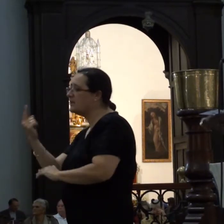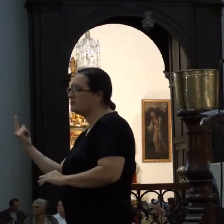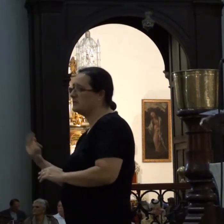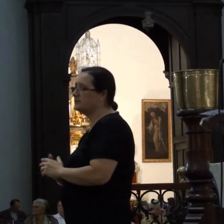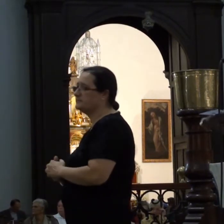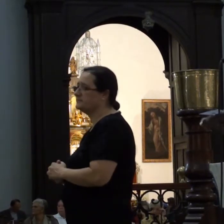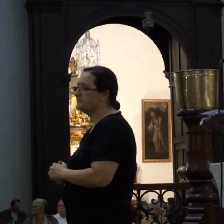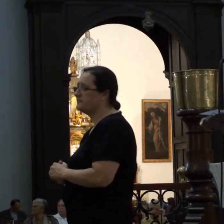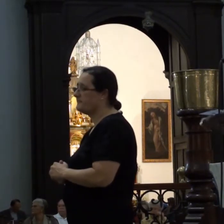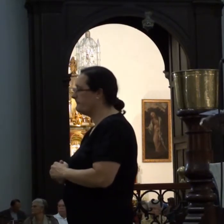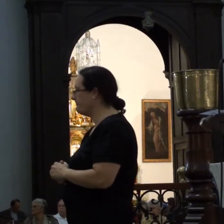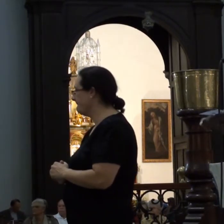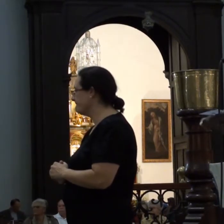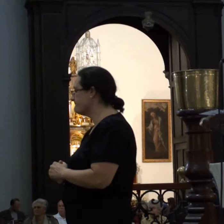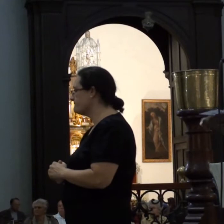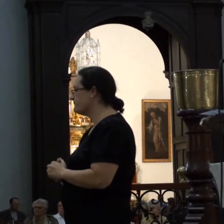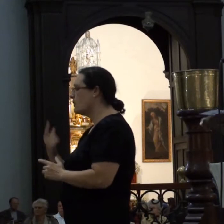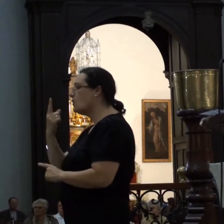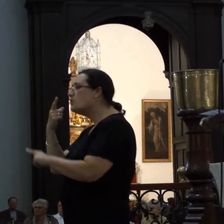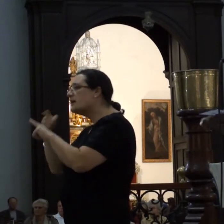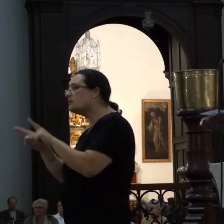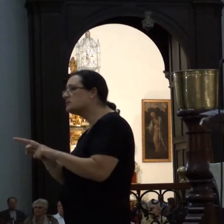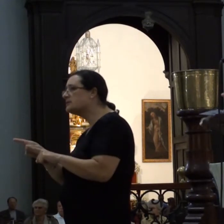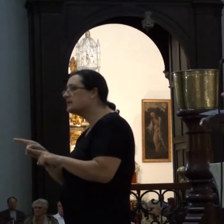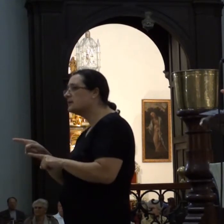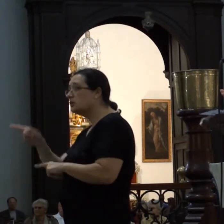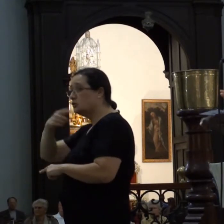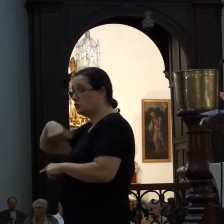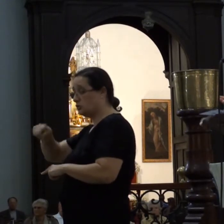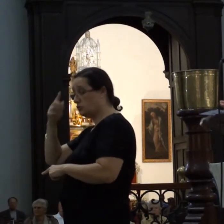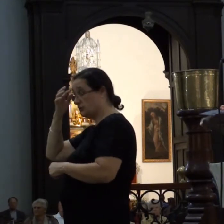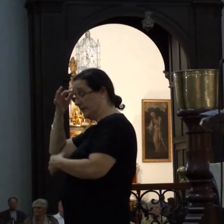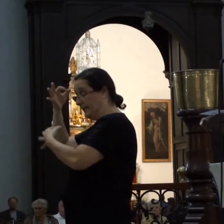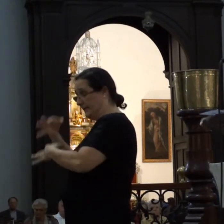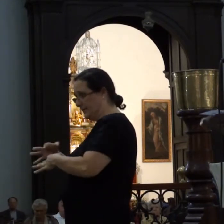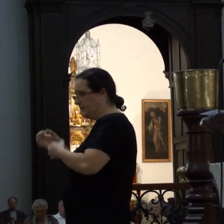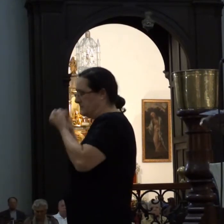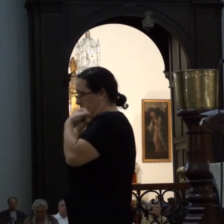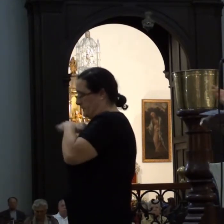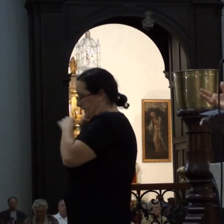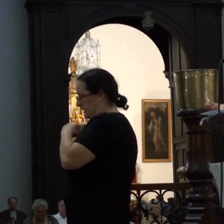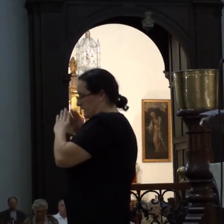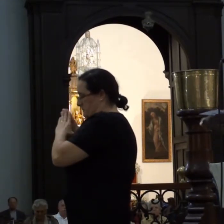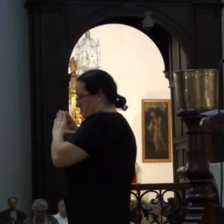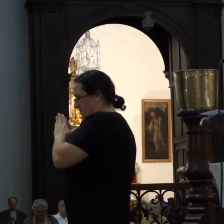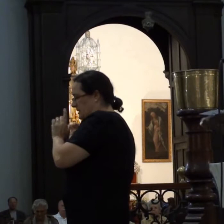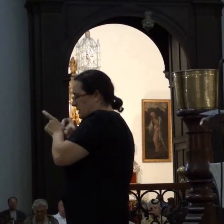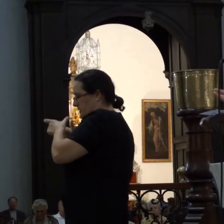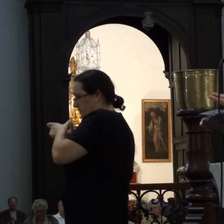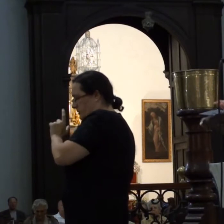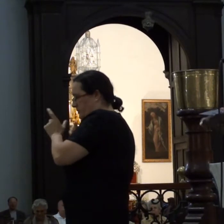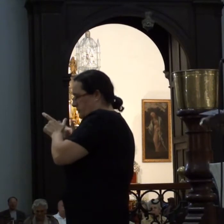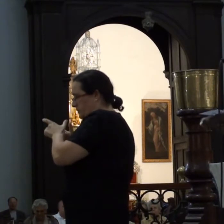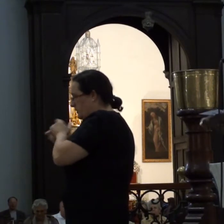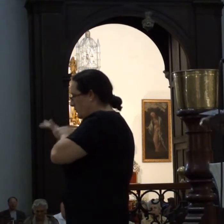de una cosa somos los creyentes practicantes que nos reunimos que